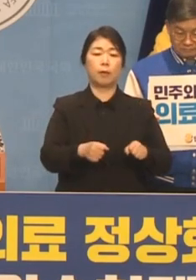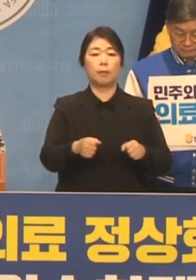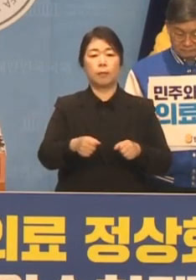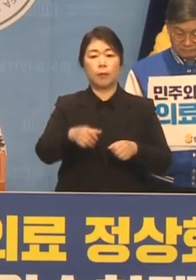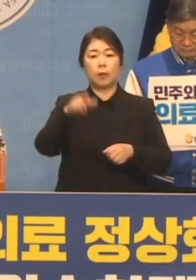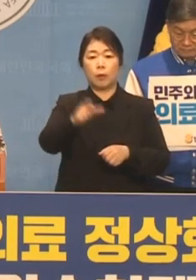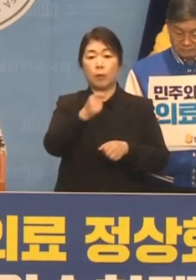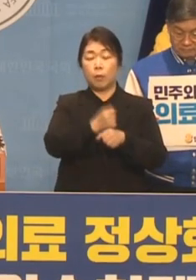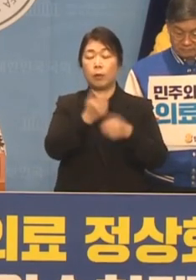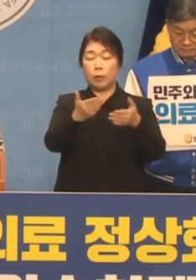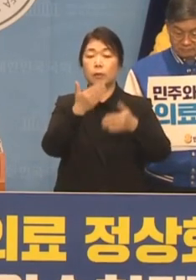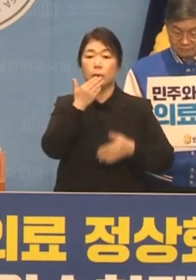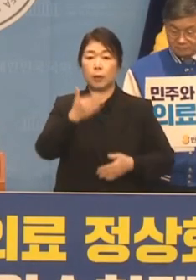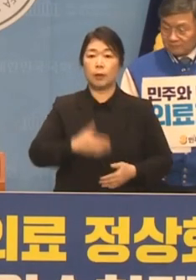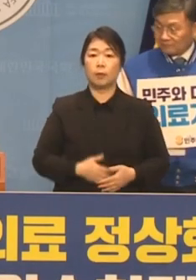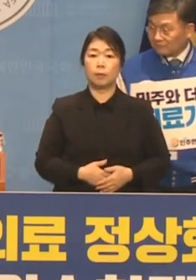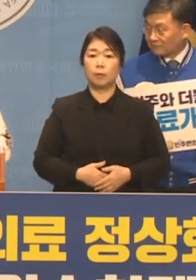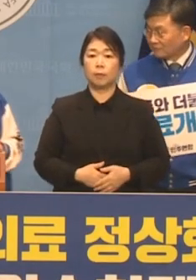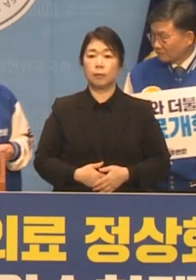강화시킬 수